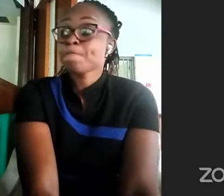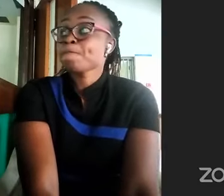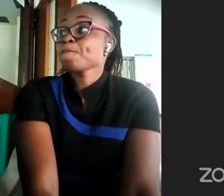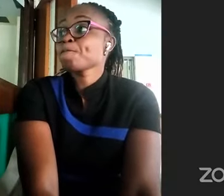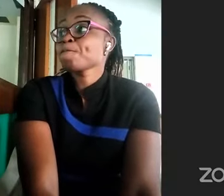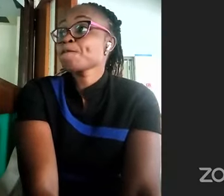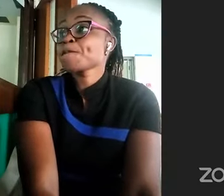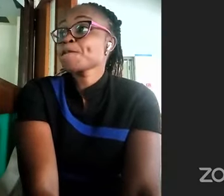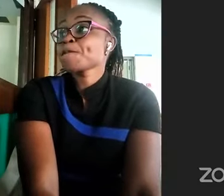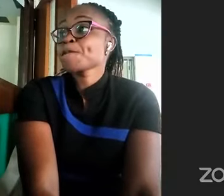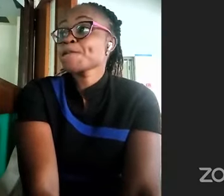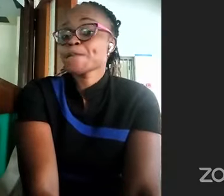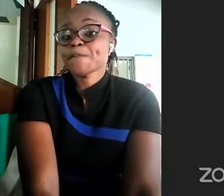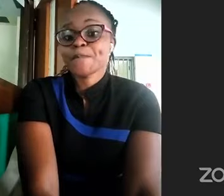Halo.